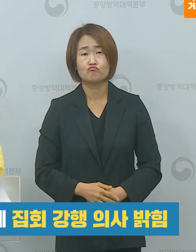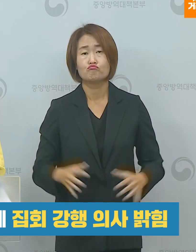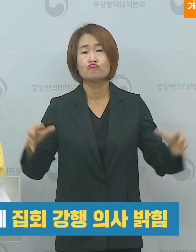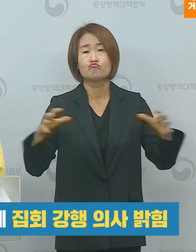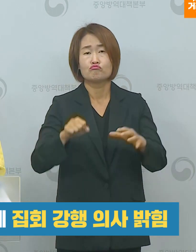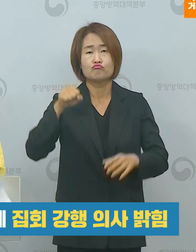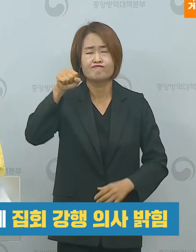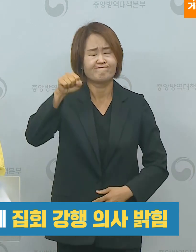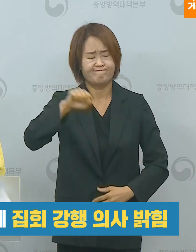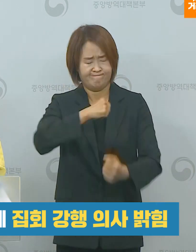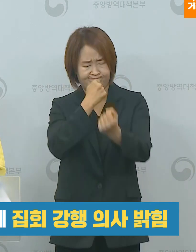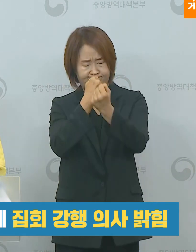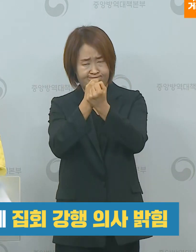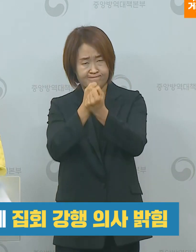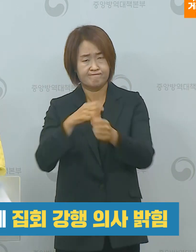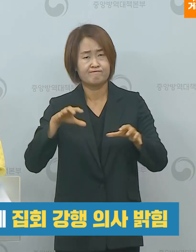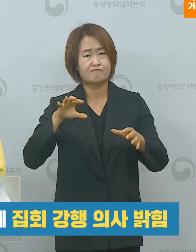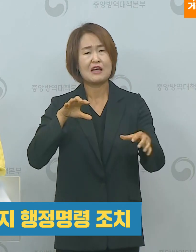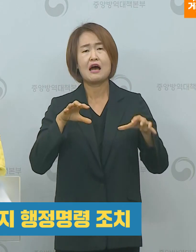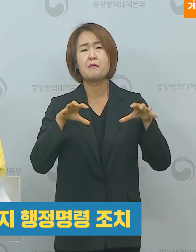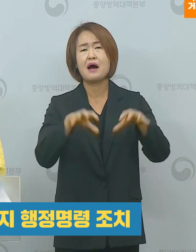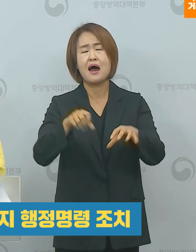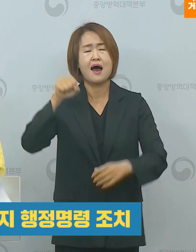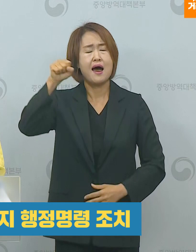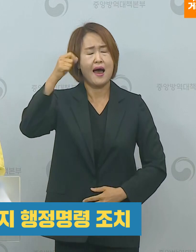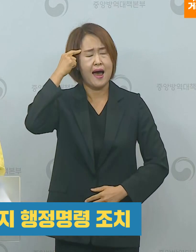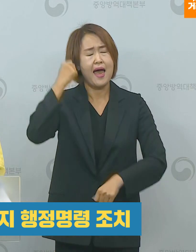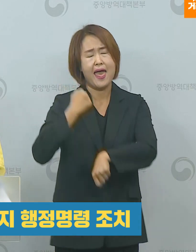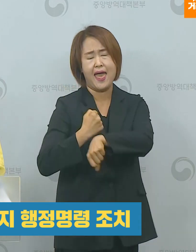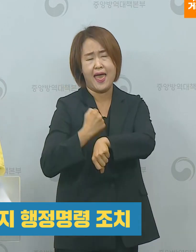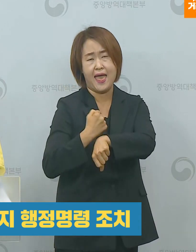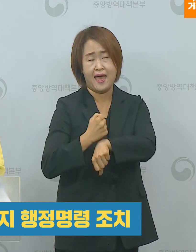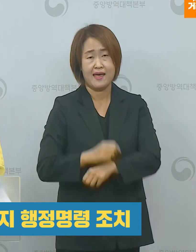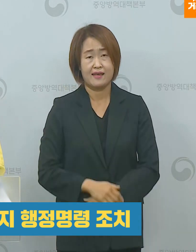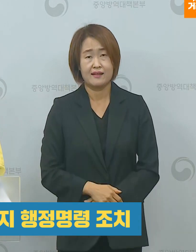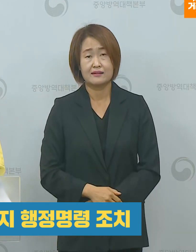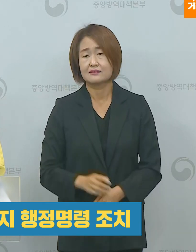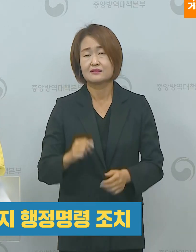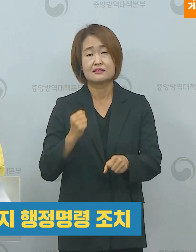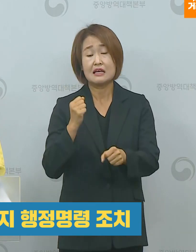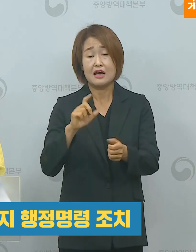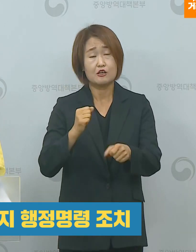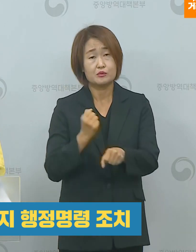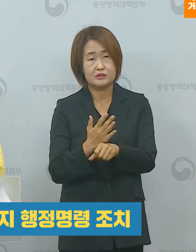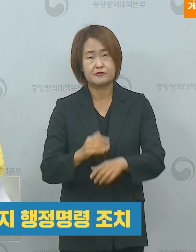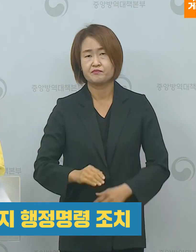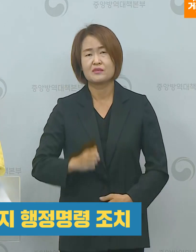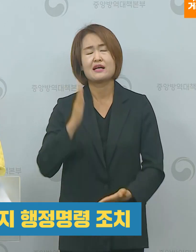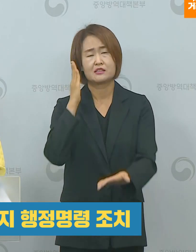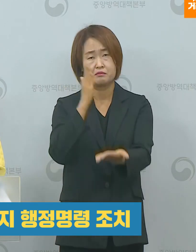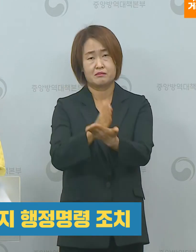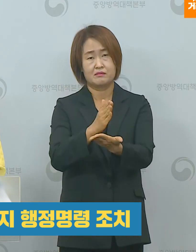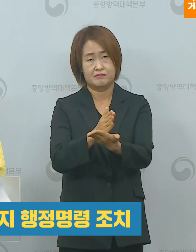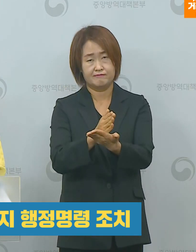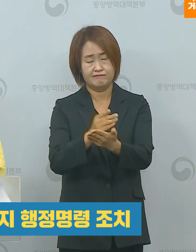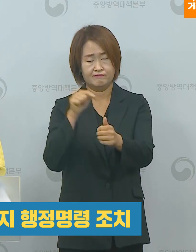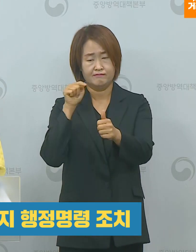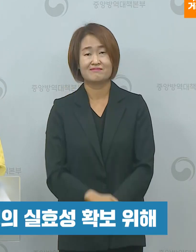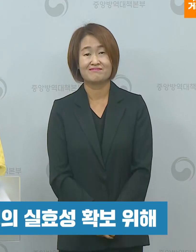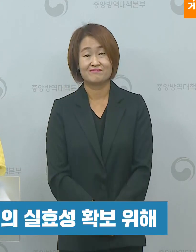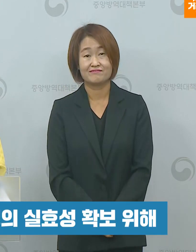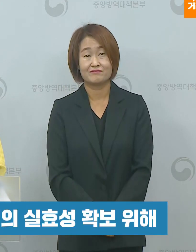집회 강행 의사를 밝힌 바 8월 13일 집회 금지 행정명령 조치를